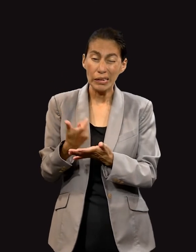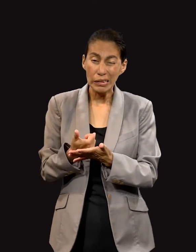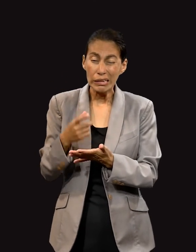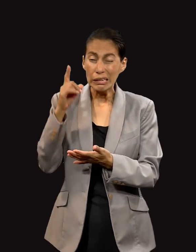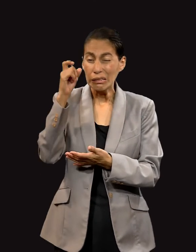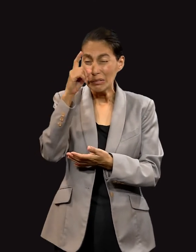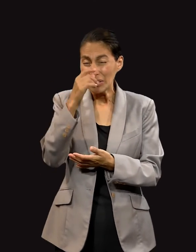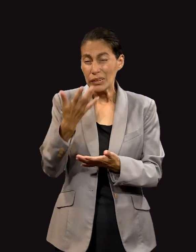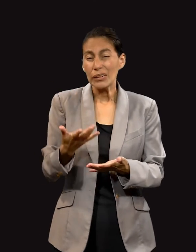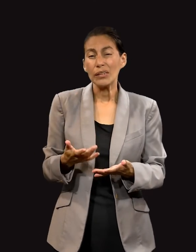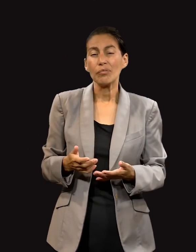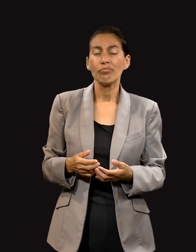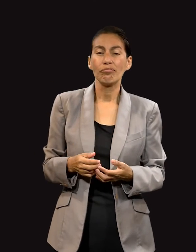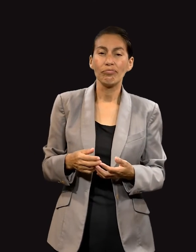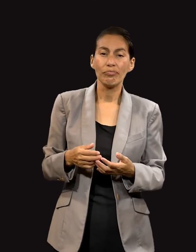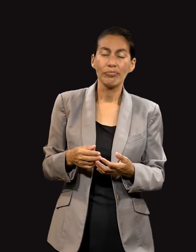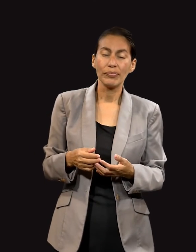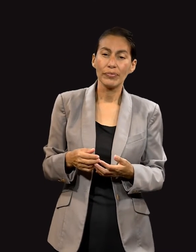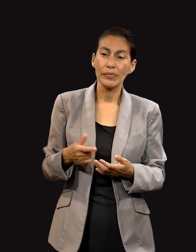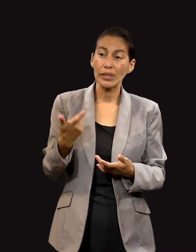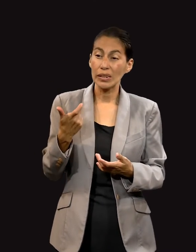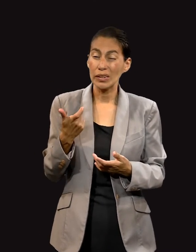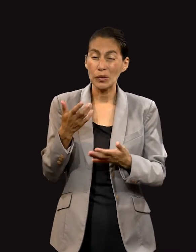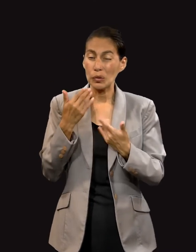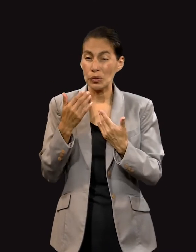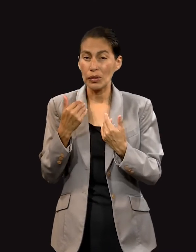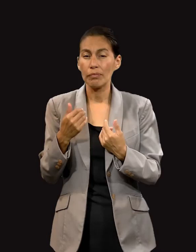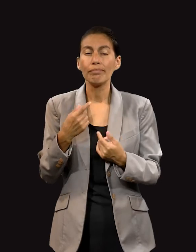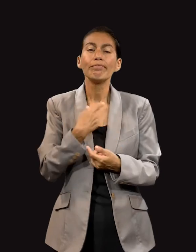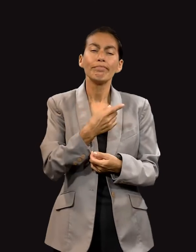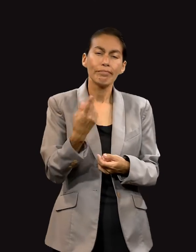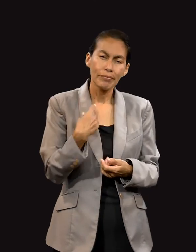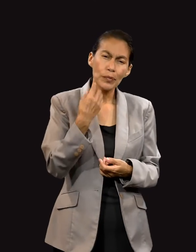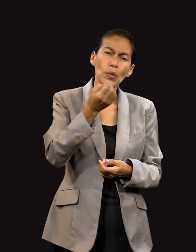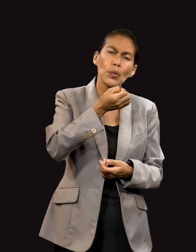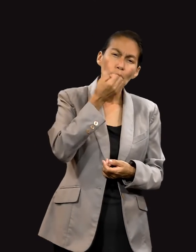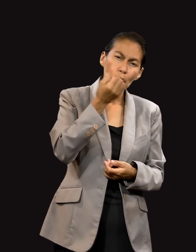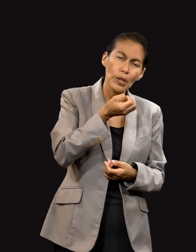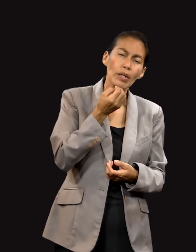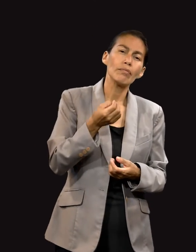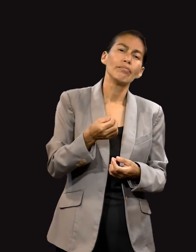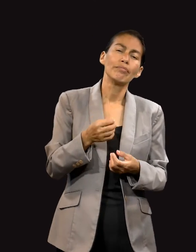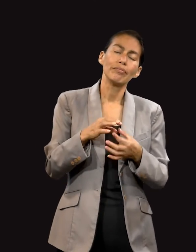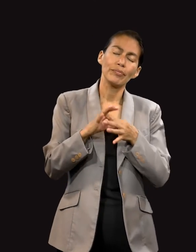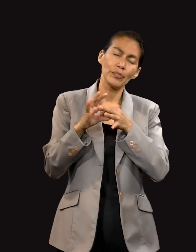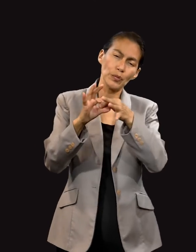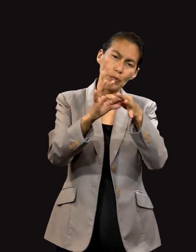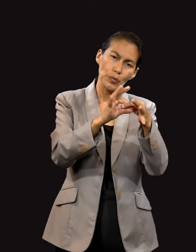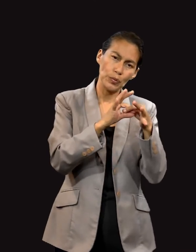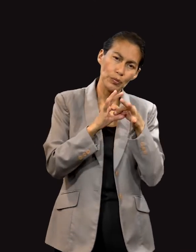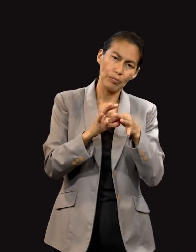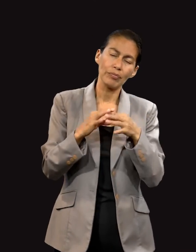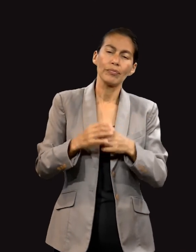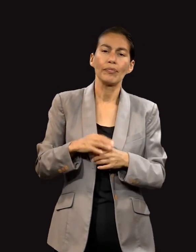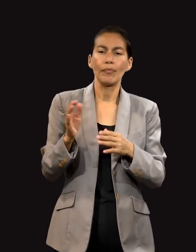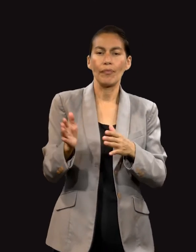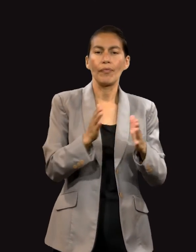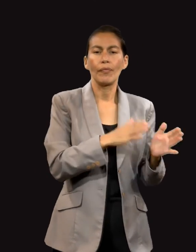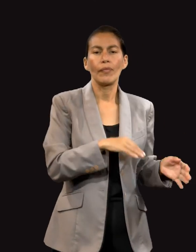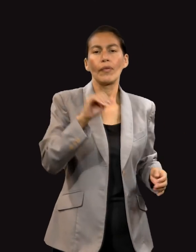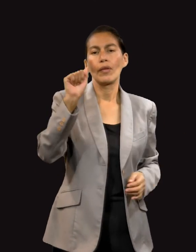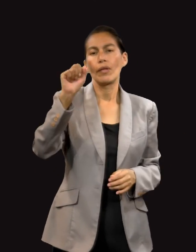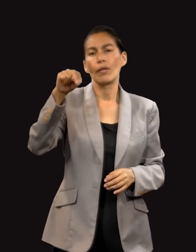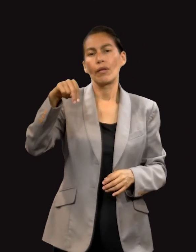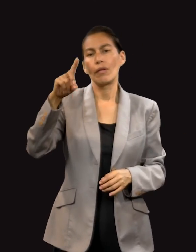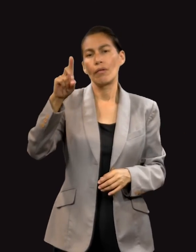por una situación económica difícil. Vamos a orar por esta situación que vive Claudia, Ángela. Y